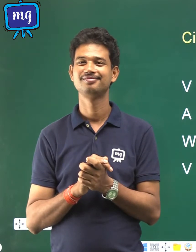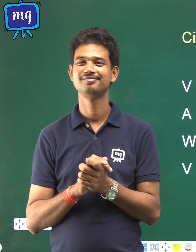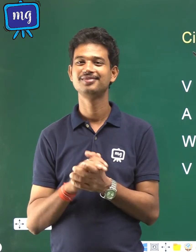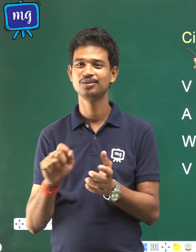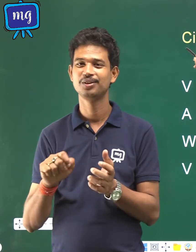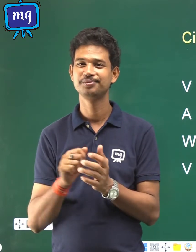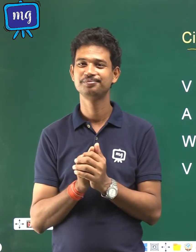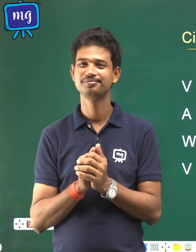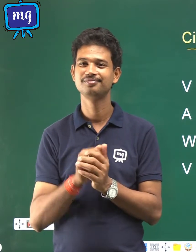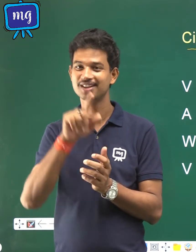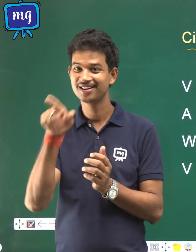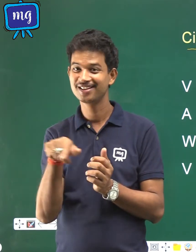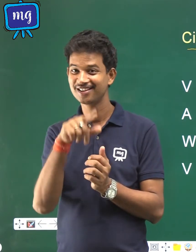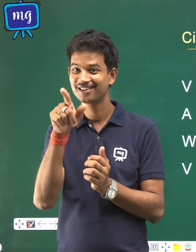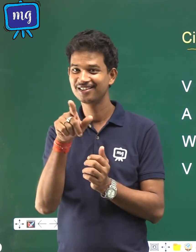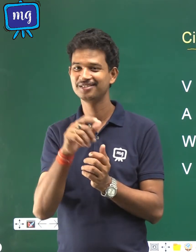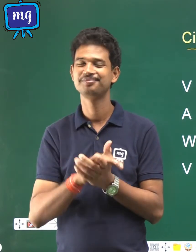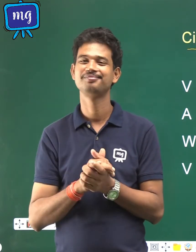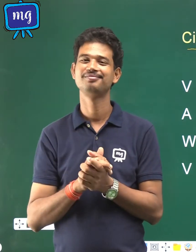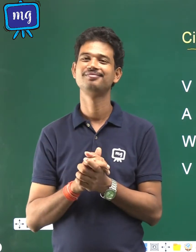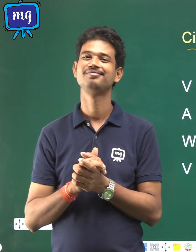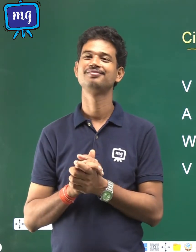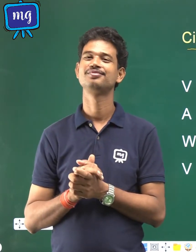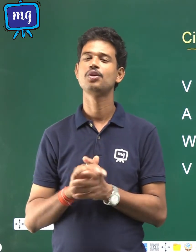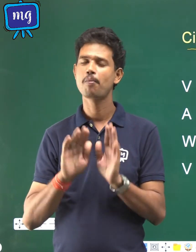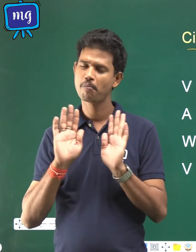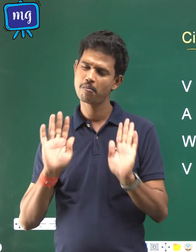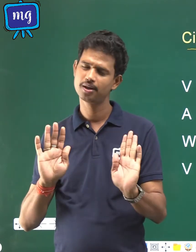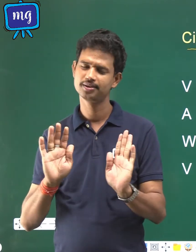Now, circle only